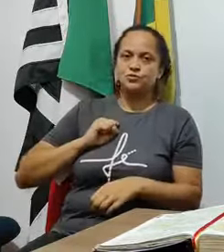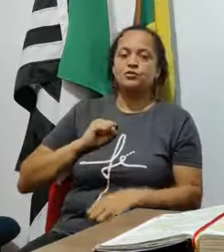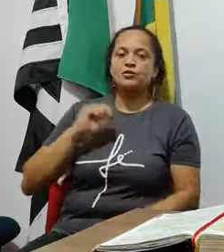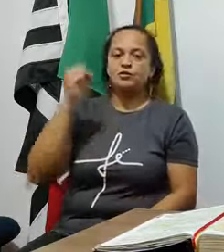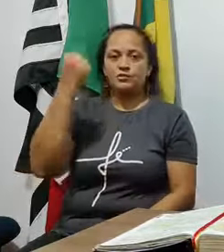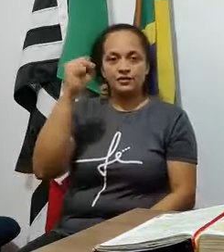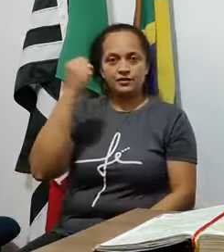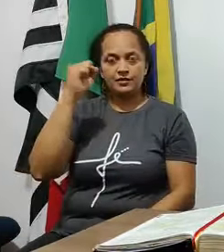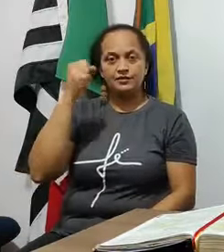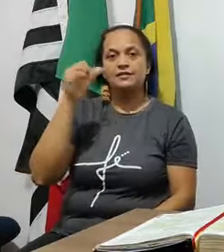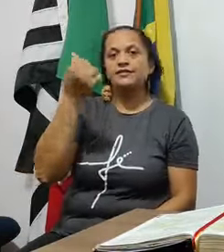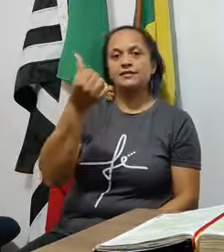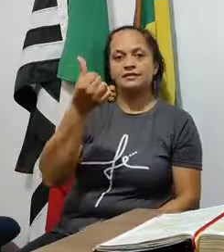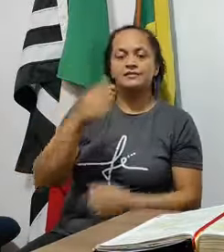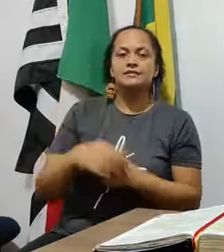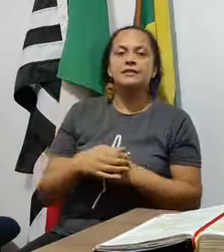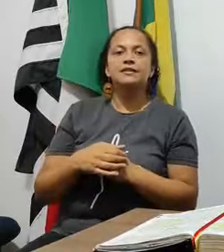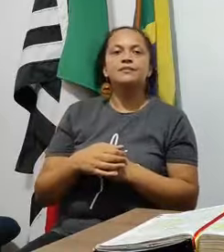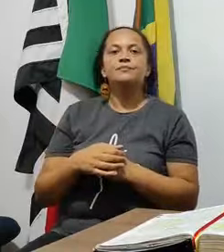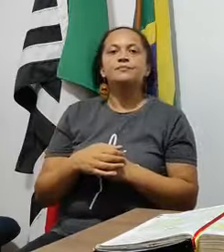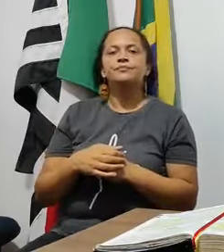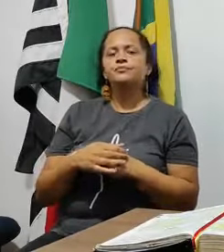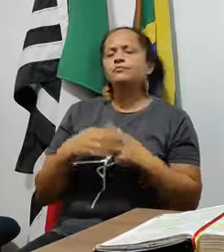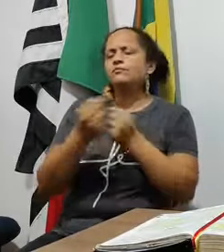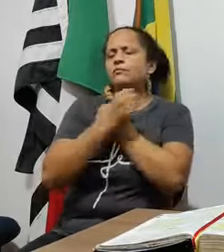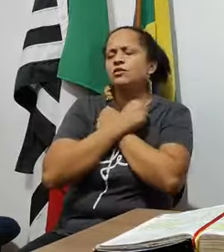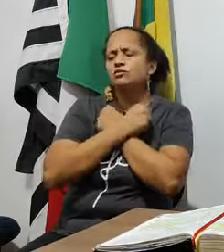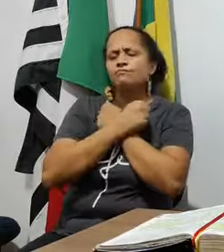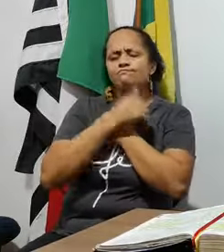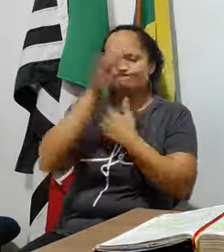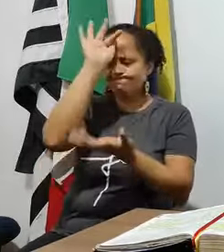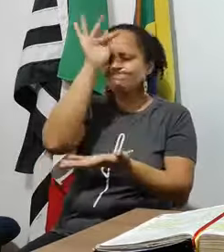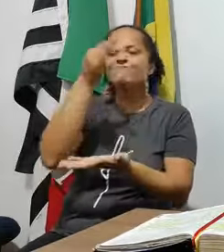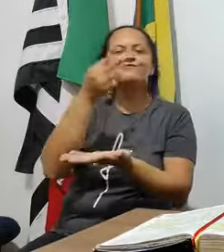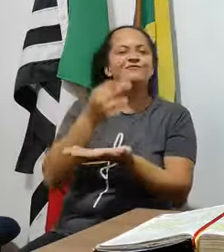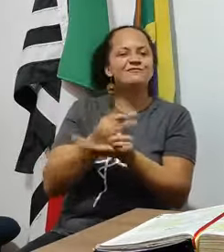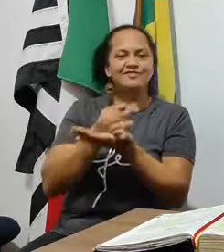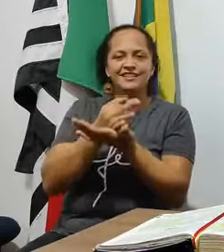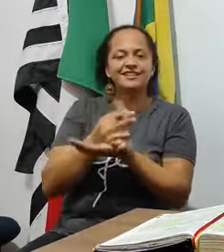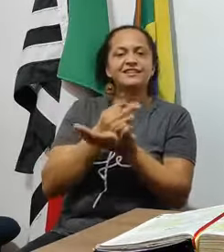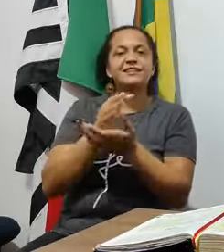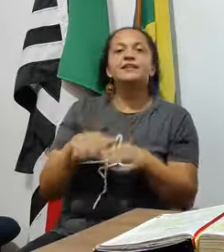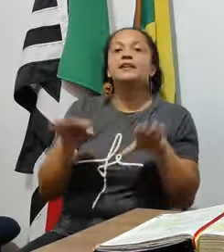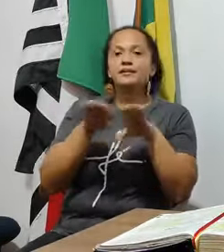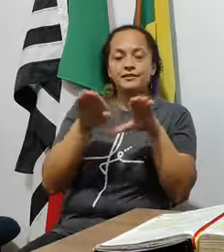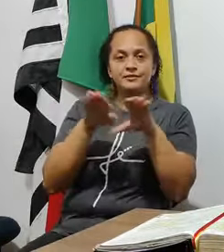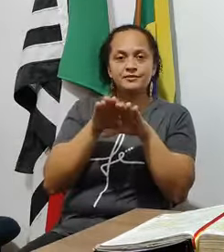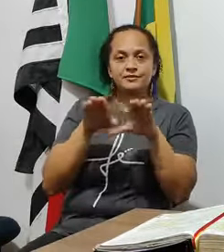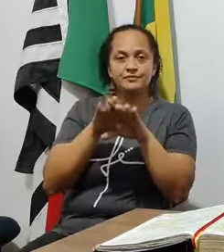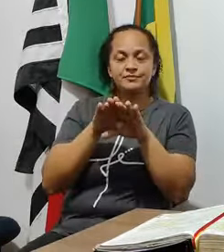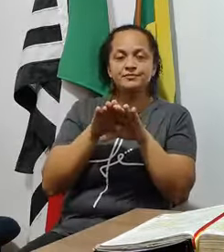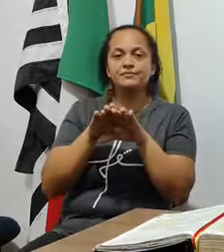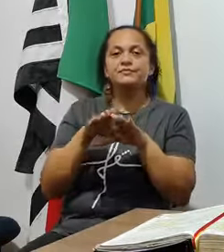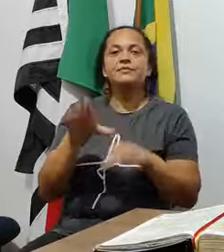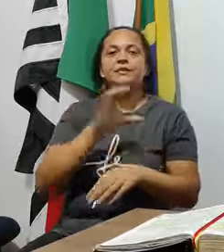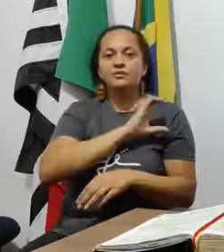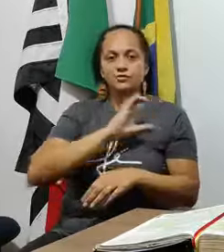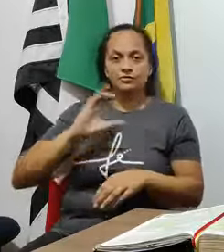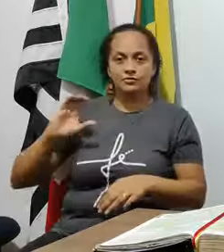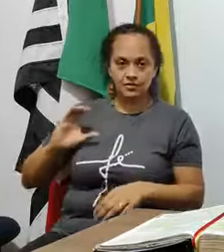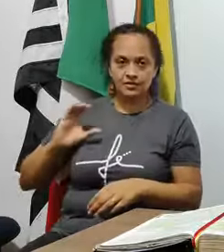fé com Jesus Cristo. Coisa linda. Um abraço para eles. E a minha cunhadinha aí, a Ivete, e